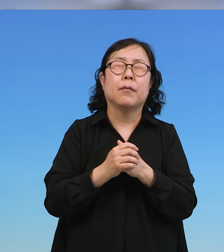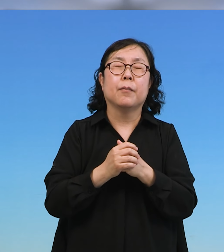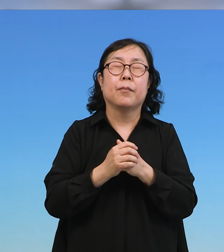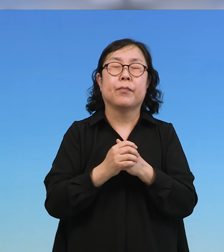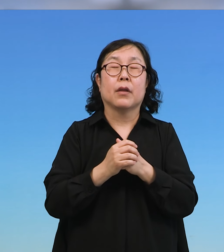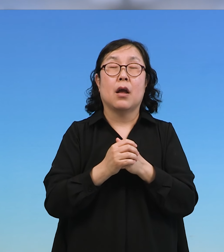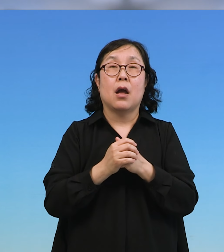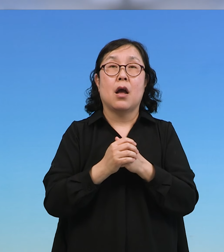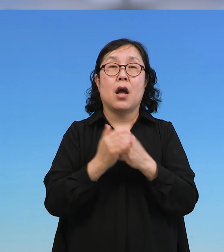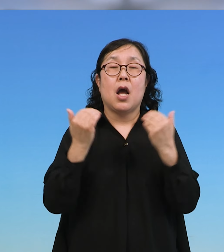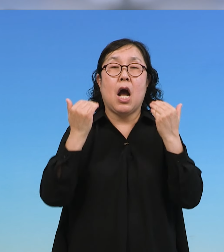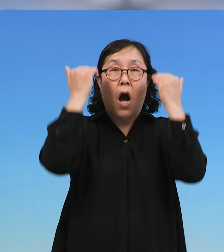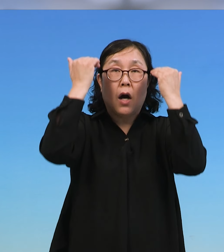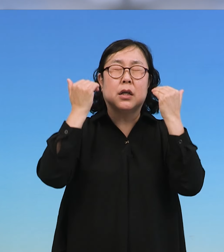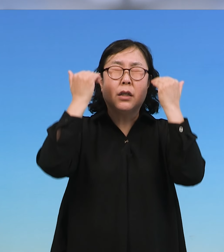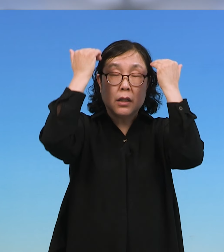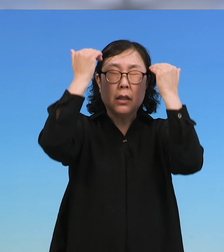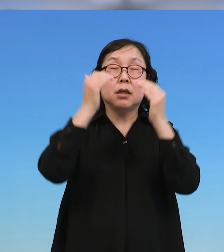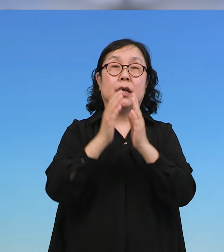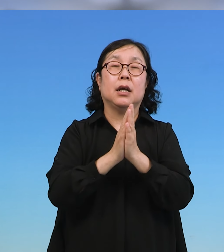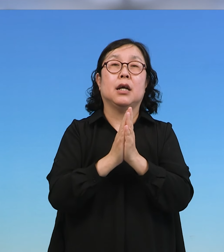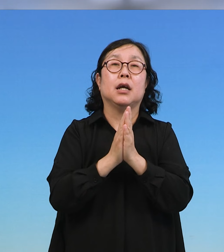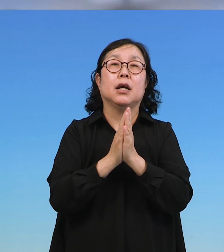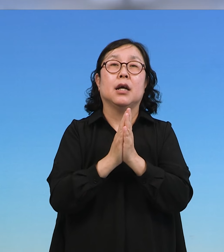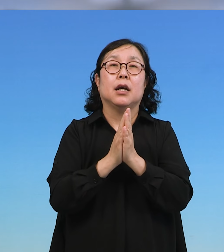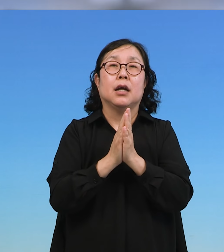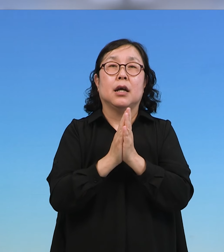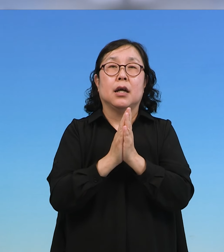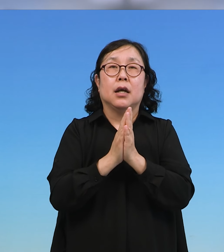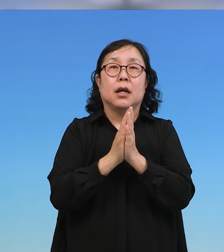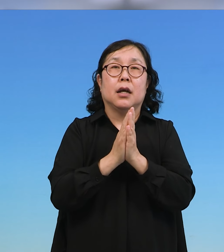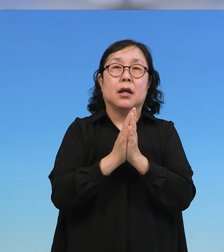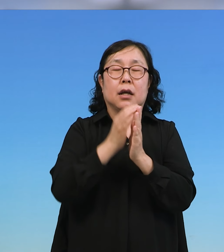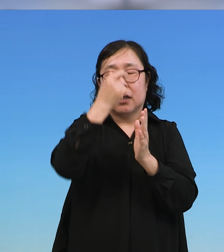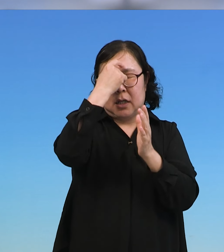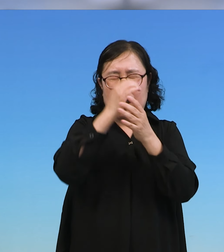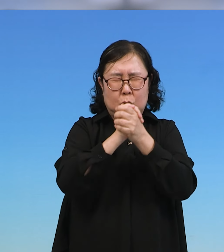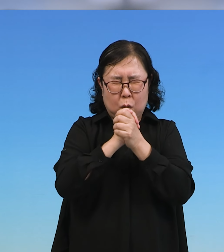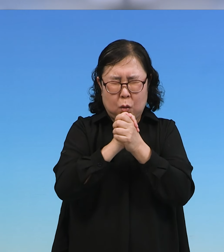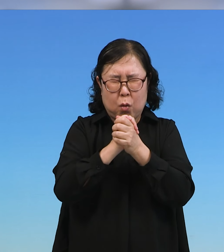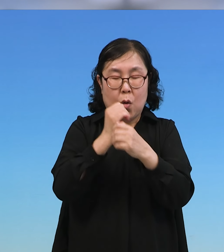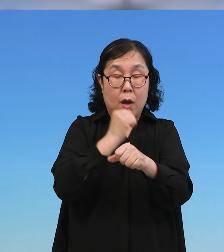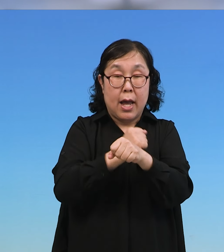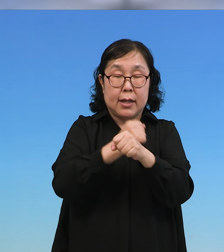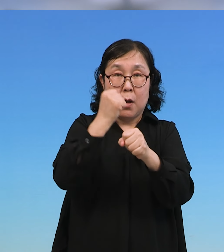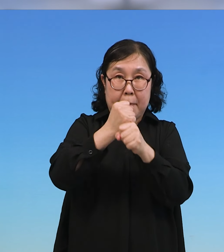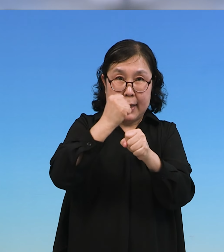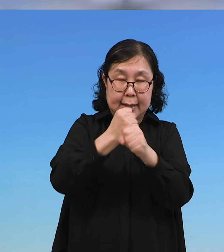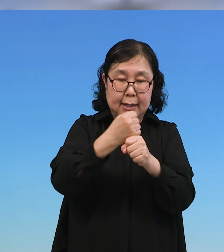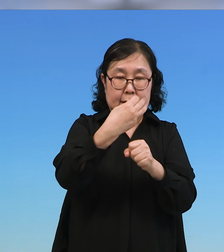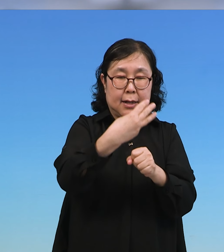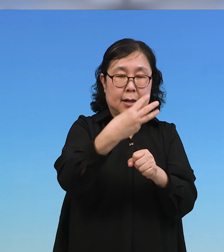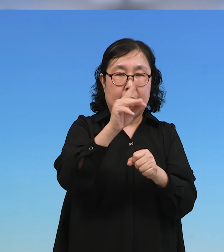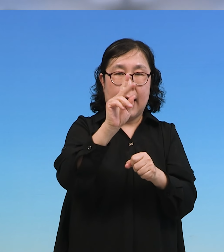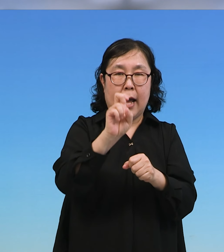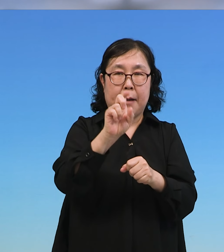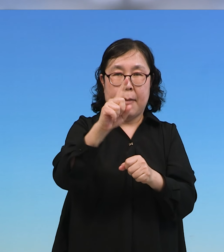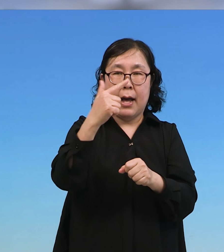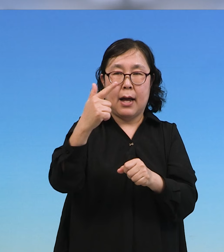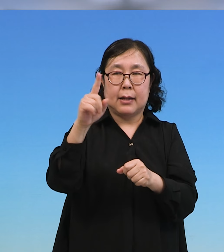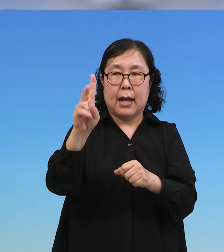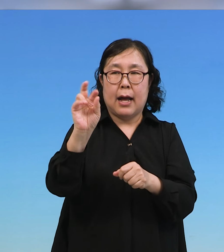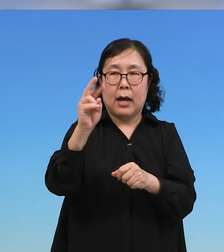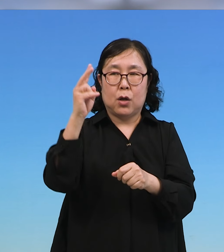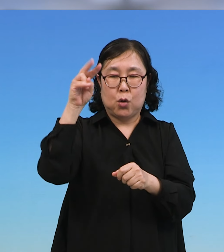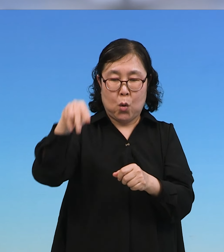앞에 기도하여 수고하여 만든 라마나얏 공동체가 되기를 원합니다. 이 교회에서 예수 잘 믿는 어른들이